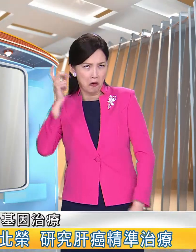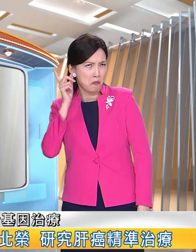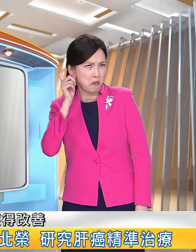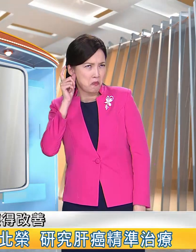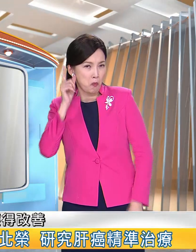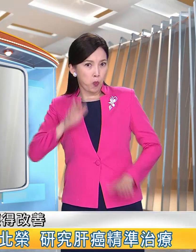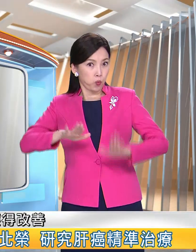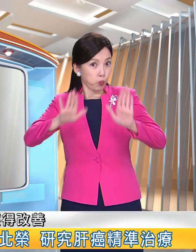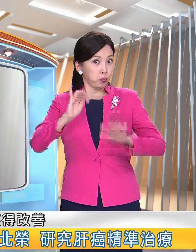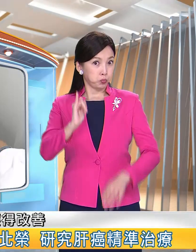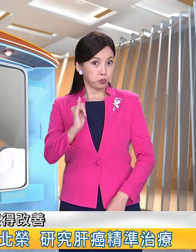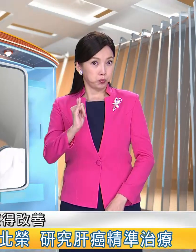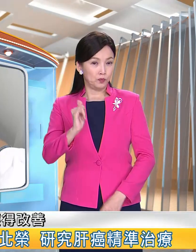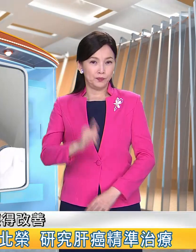现可以明显的获得改善。